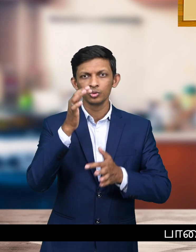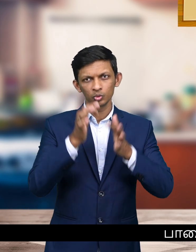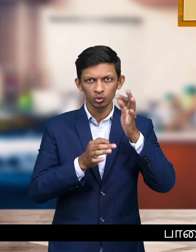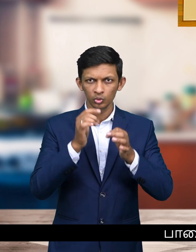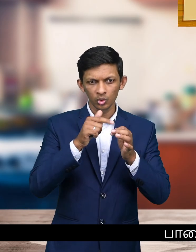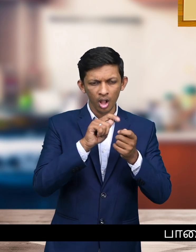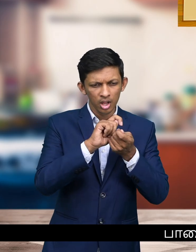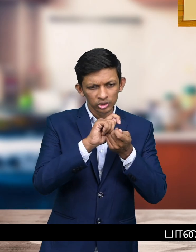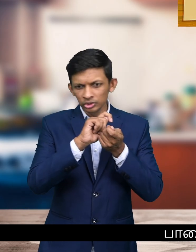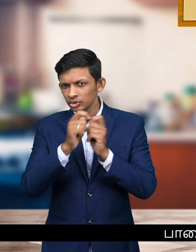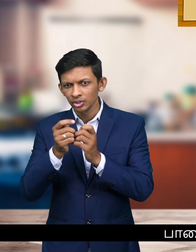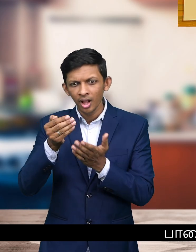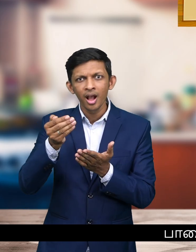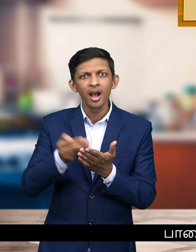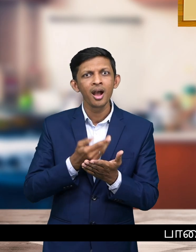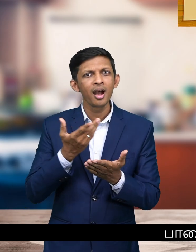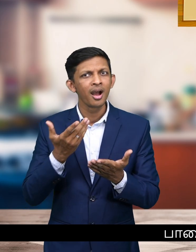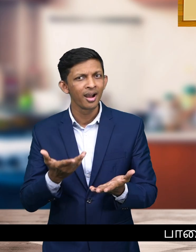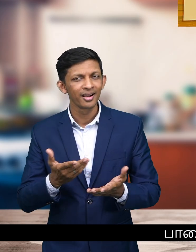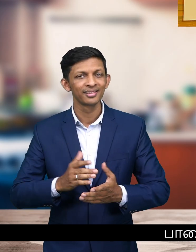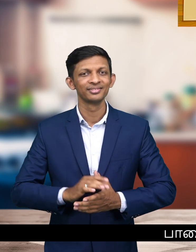பாலை தயிராக மாற்றுதல்.